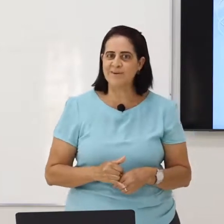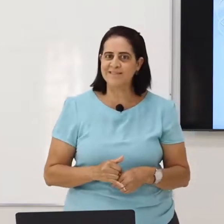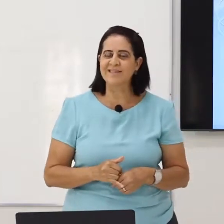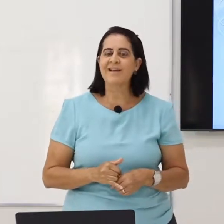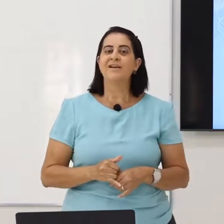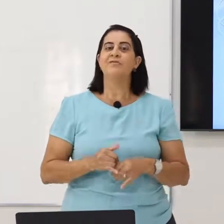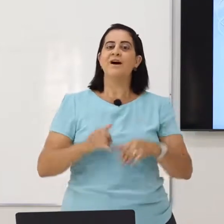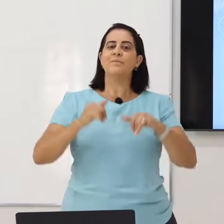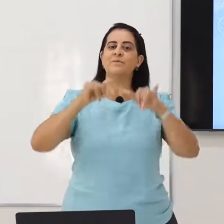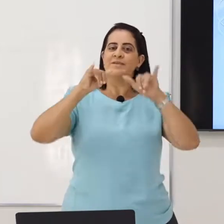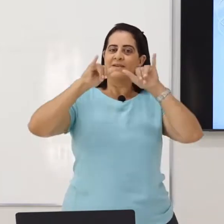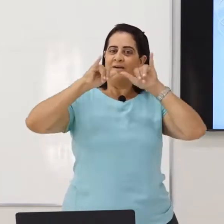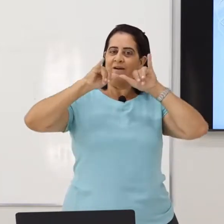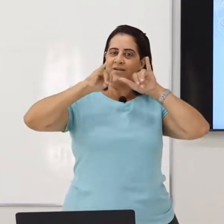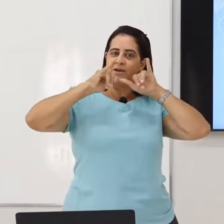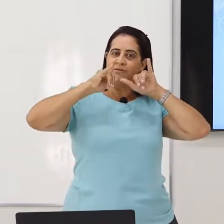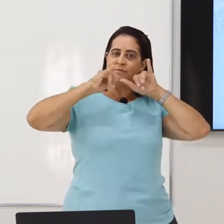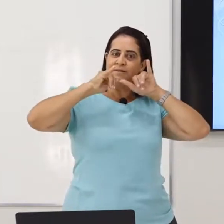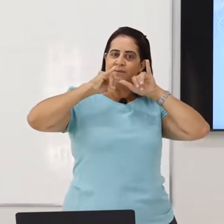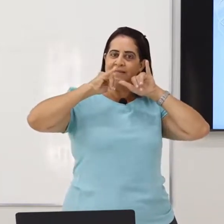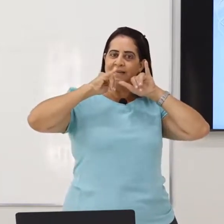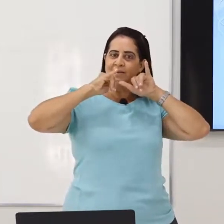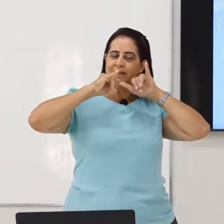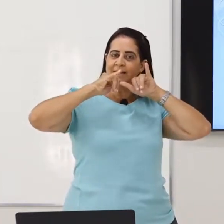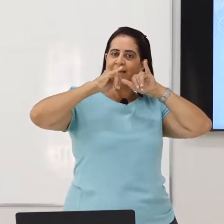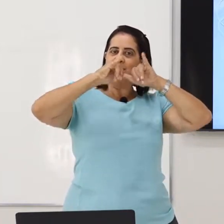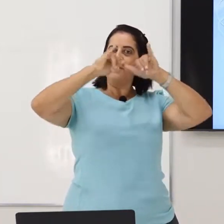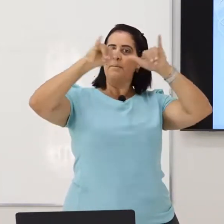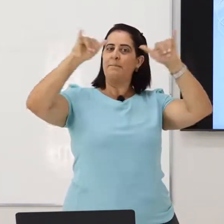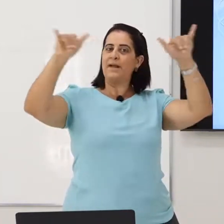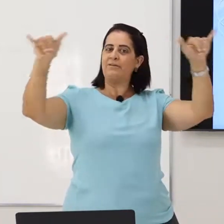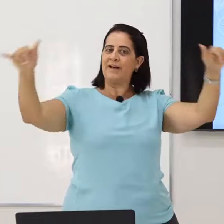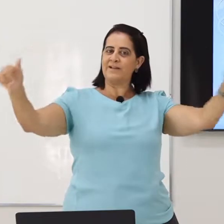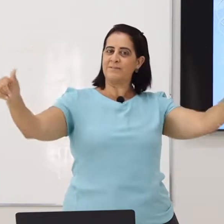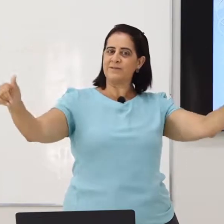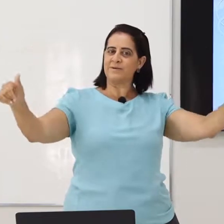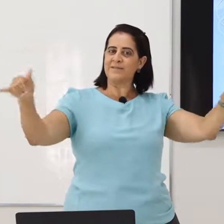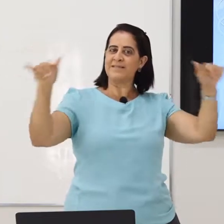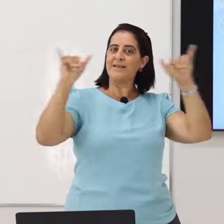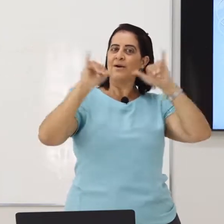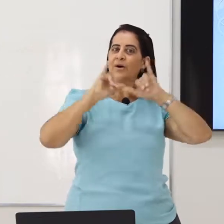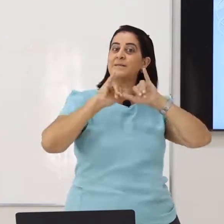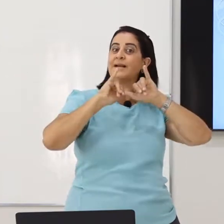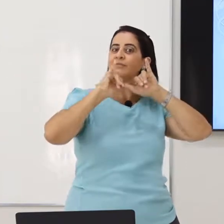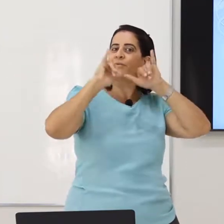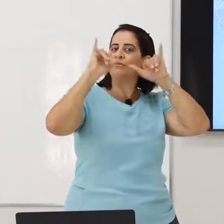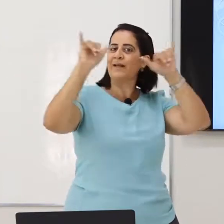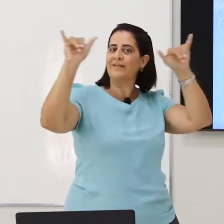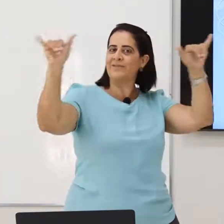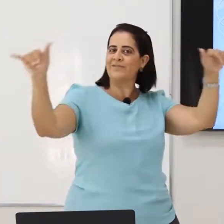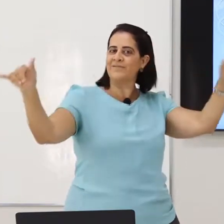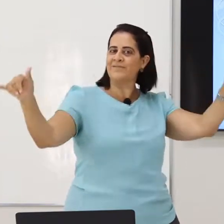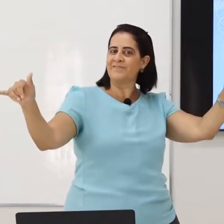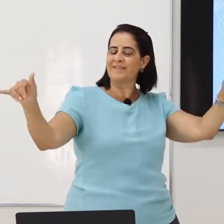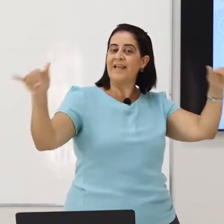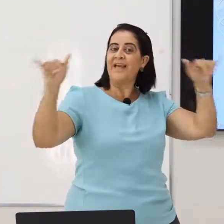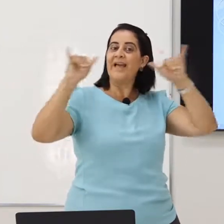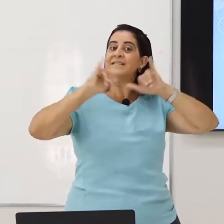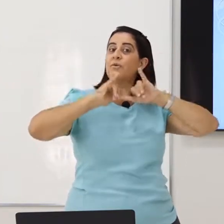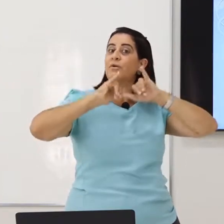pessoas? Vamos. Olha só a informação saindo aqui para várias pessoas. Observe o movimento. Esse é o